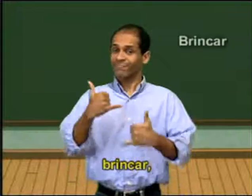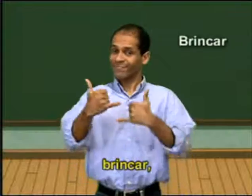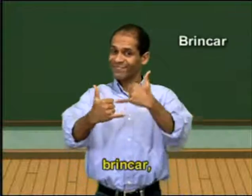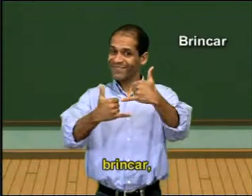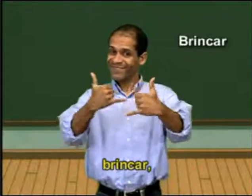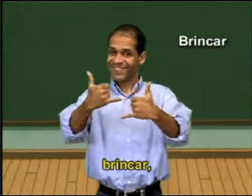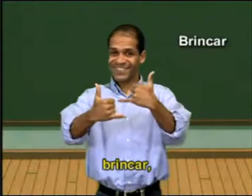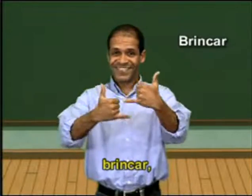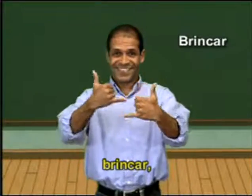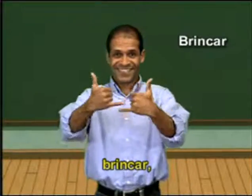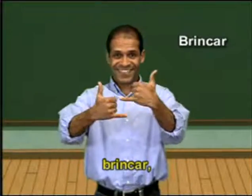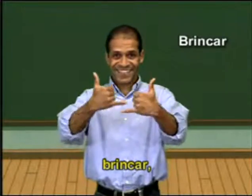brincar,